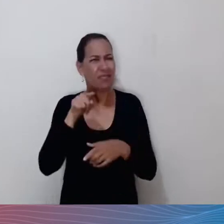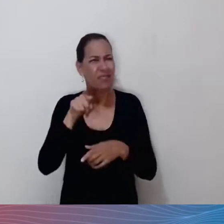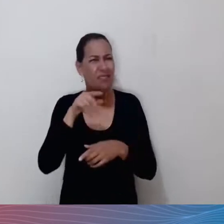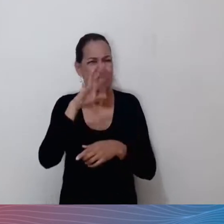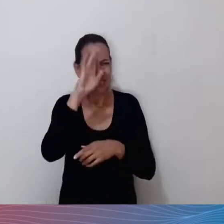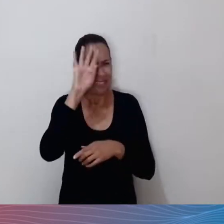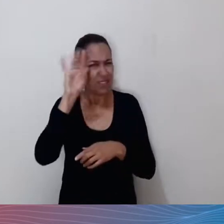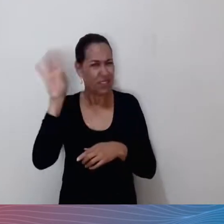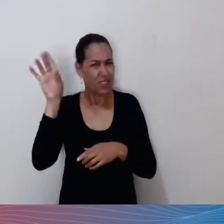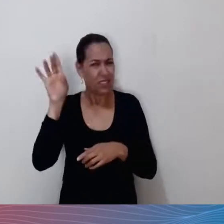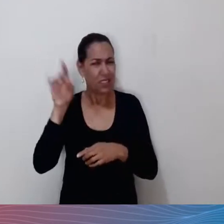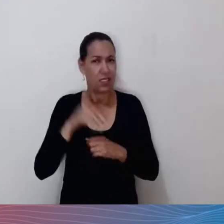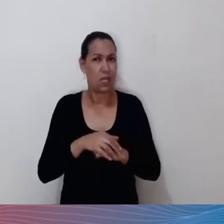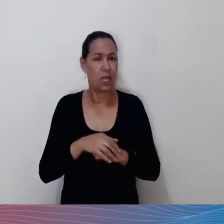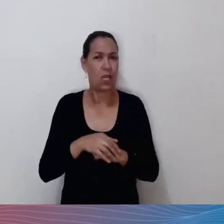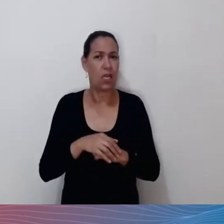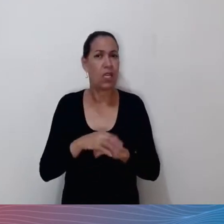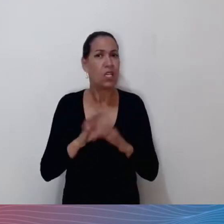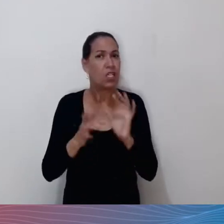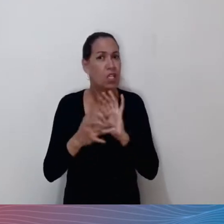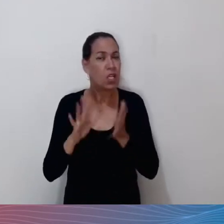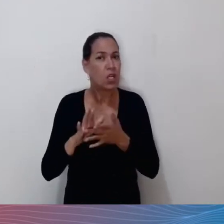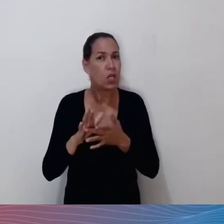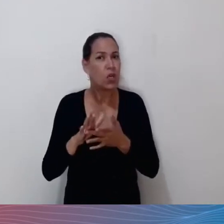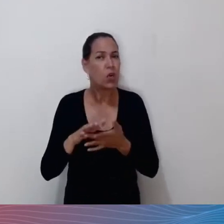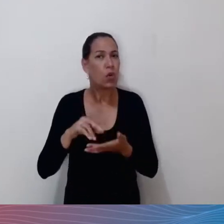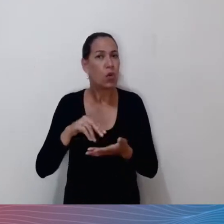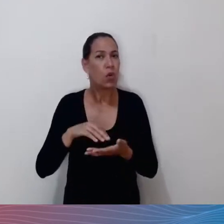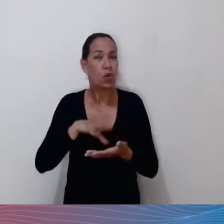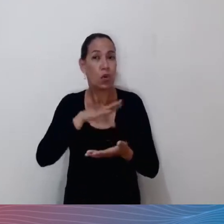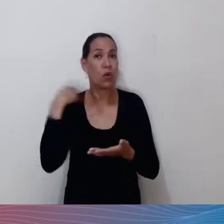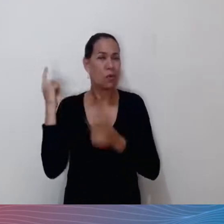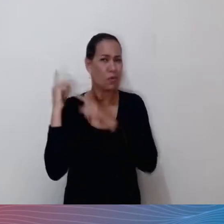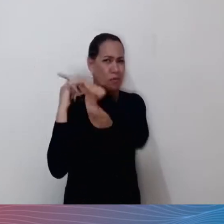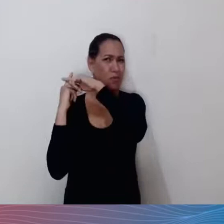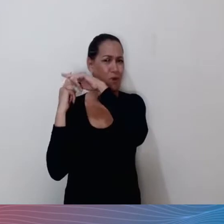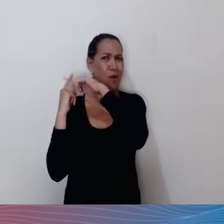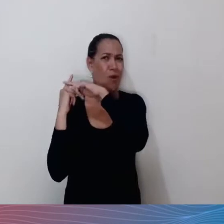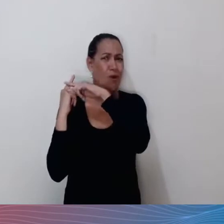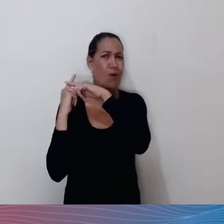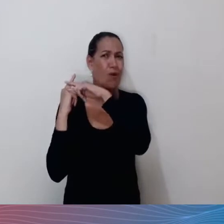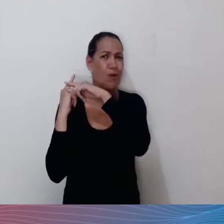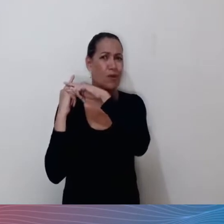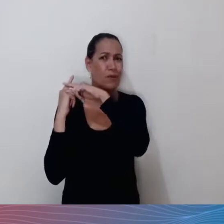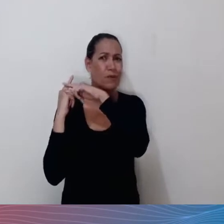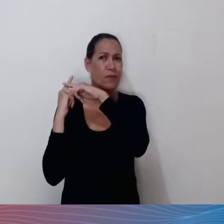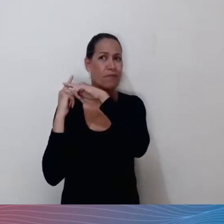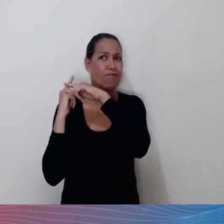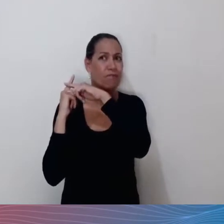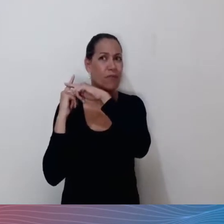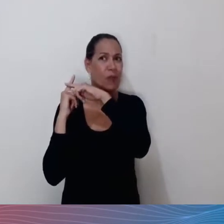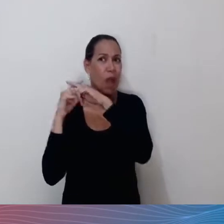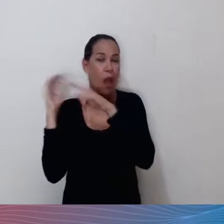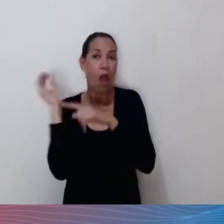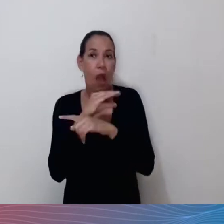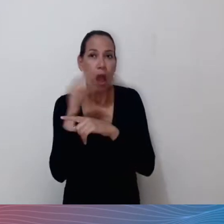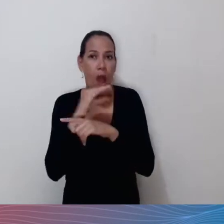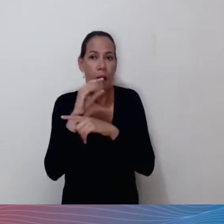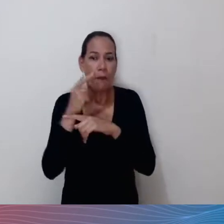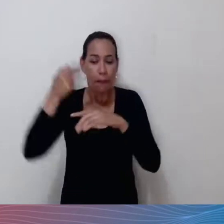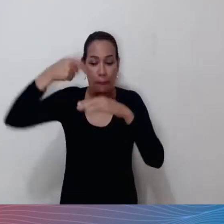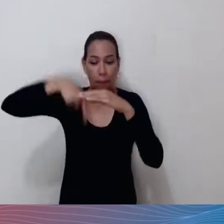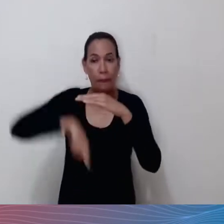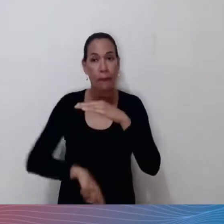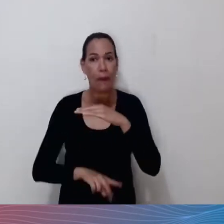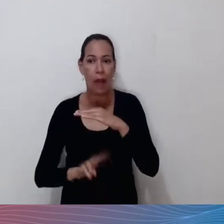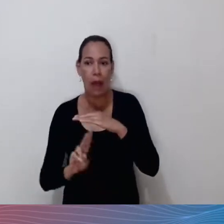morreu na cruz, Ele foi imediatamente para o Hades. E no